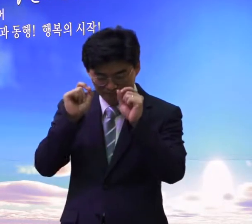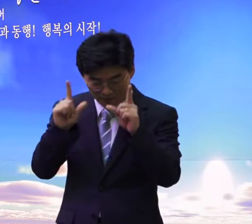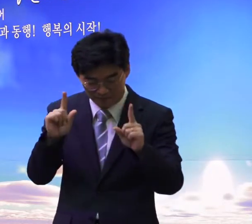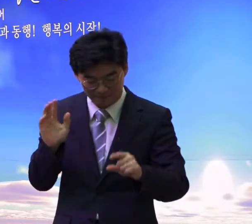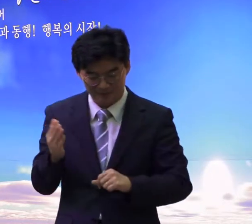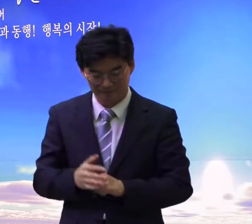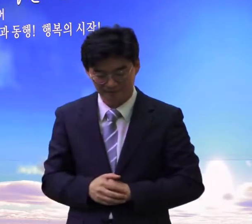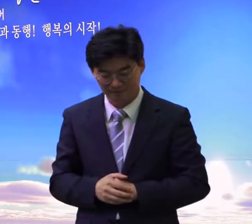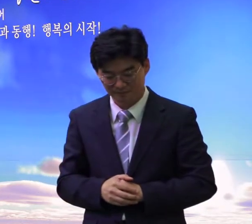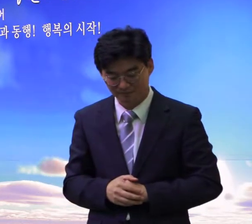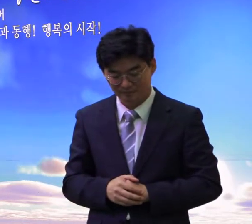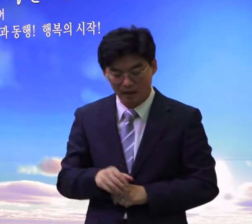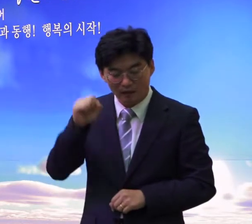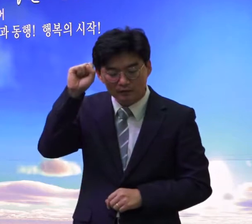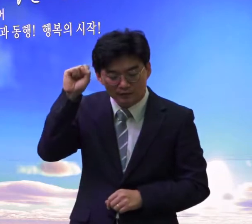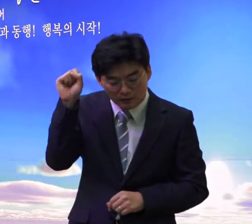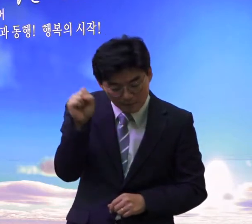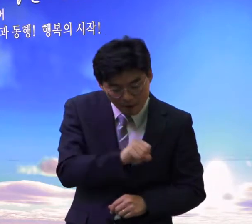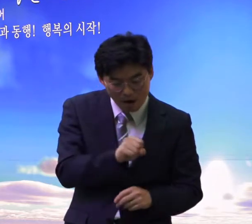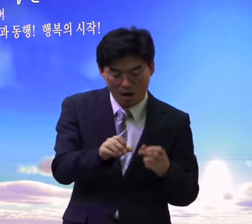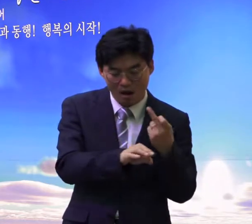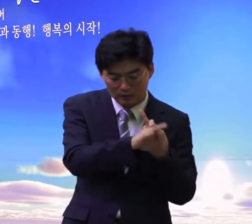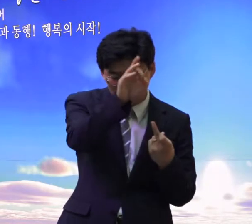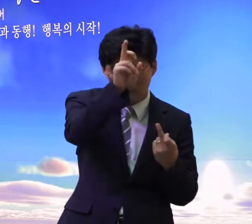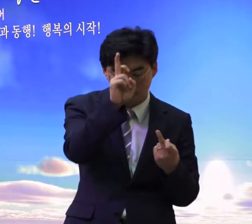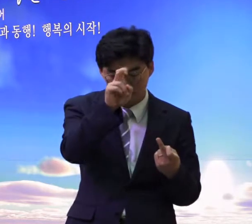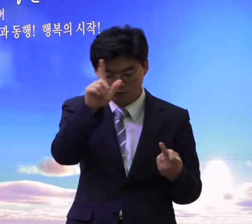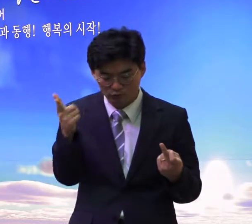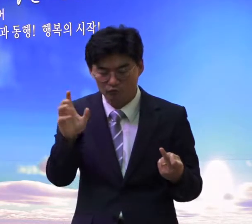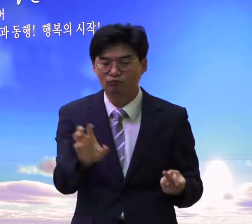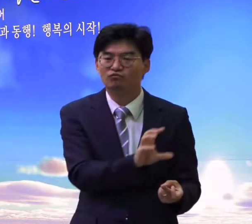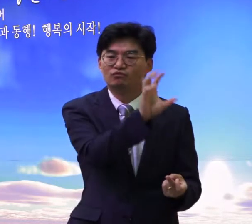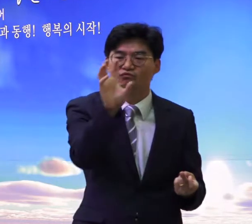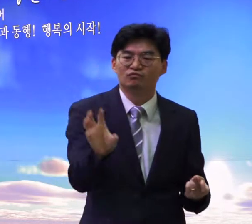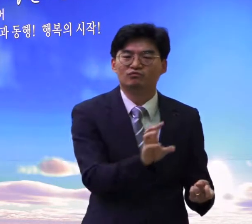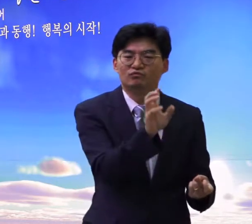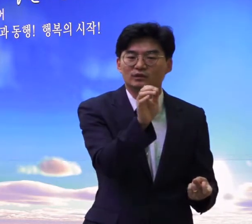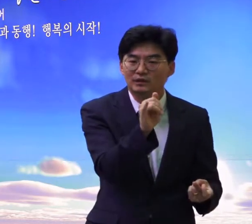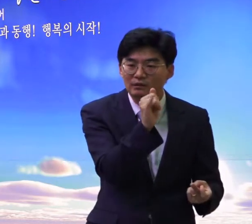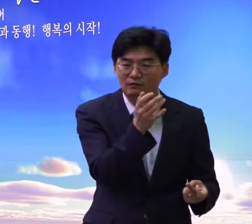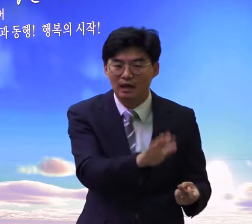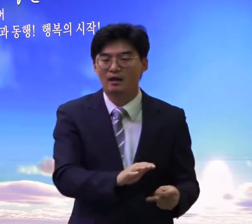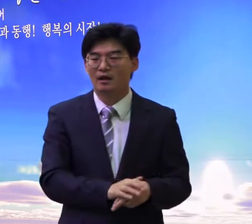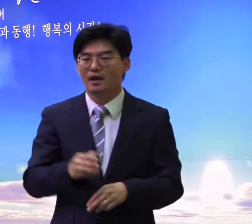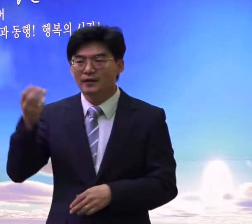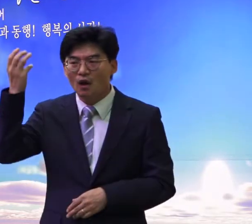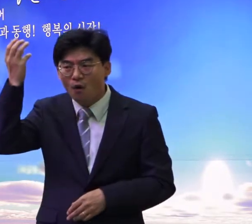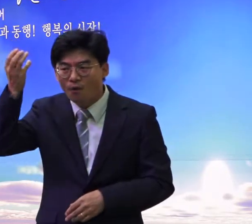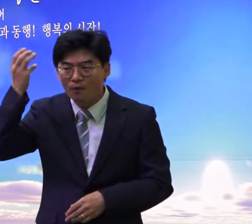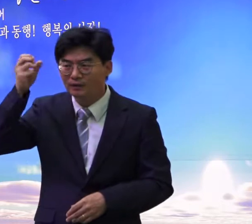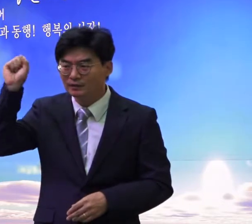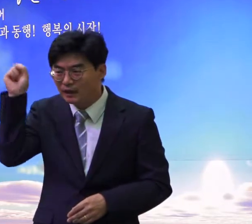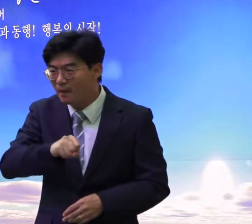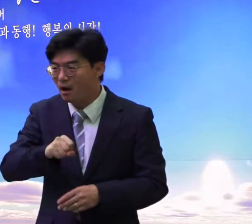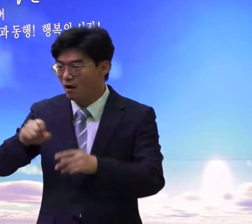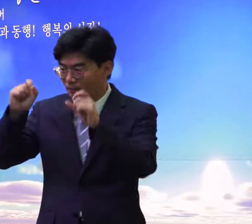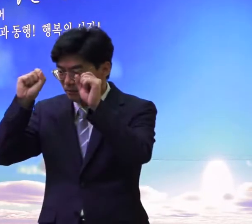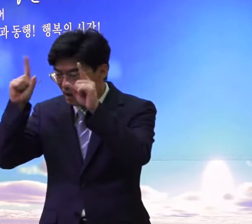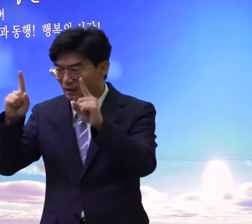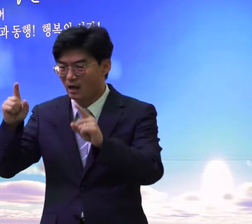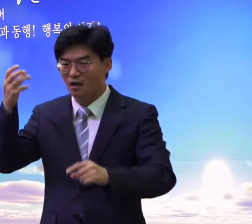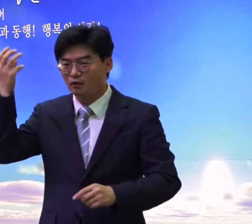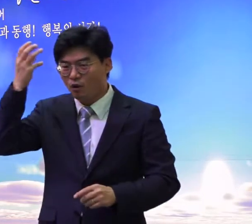새벽이 분명히 밝을 것입니다. 그러나 영혼의 새벽은 저절로 오지 않습니다. 저절로 오는 새벽이 아닙니다.